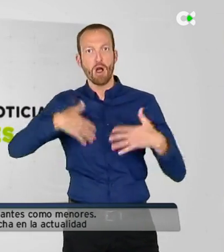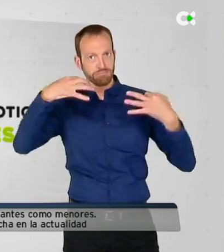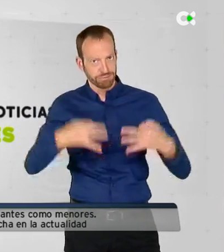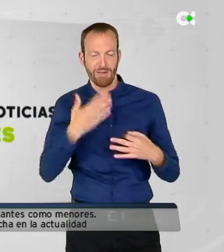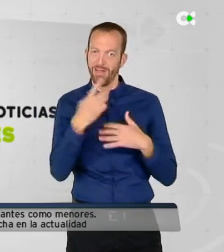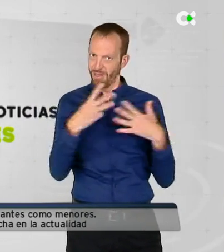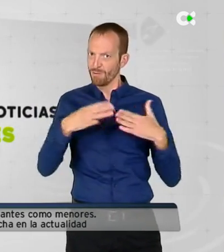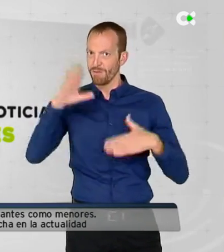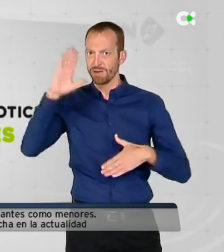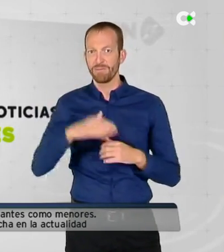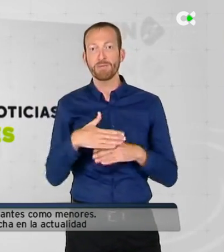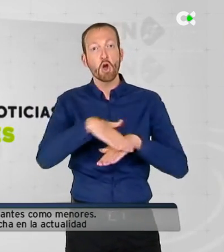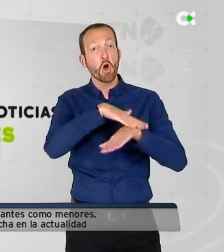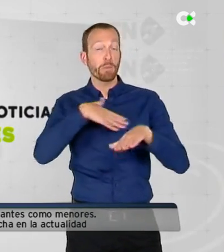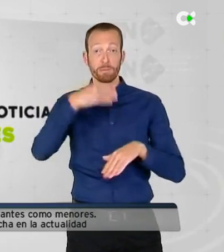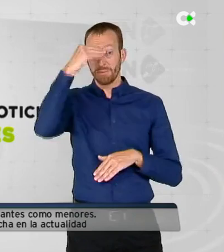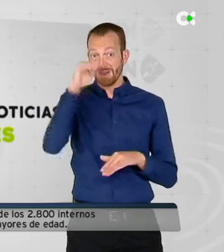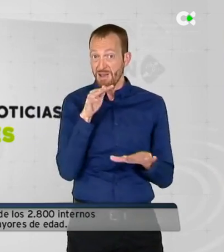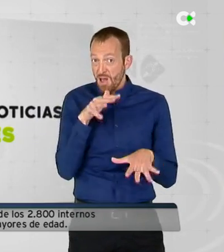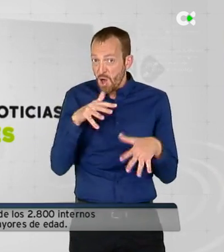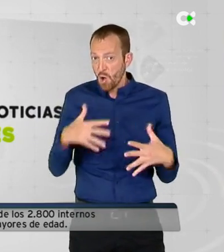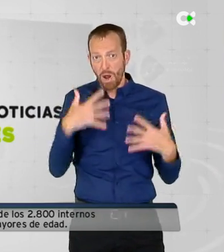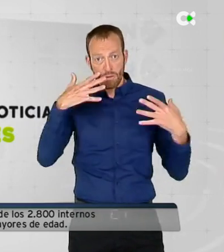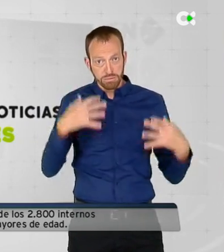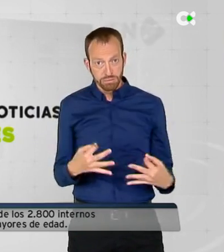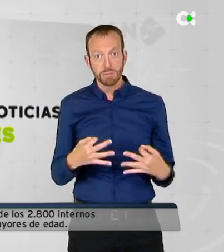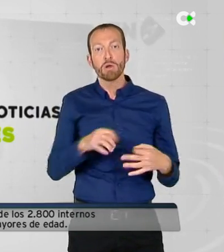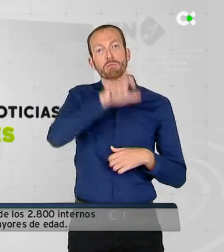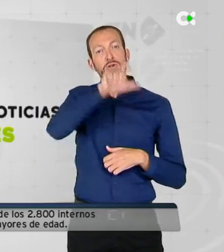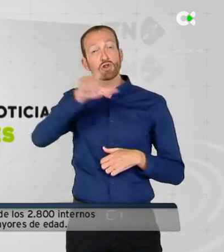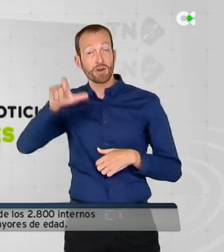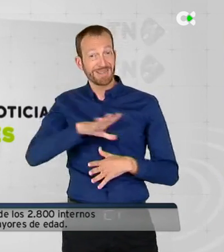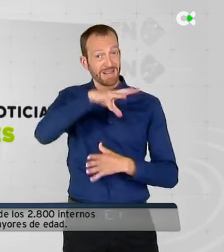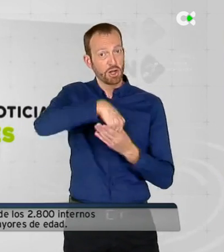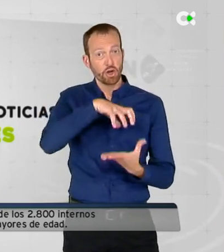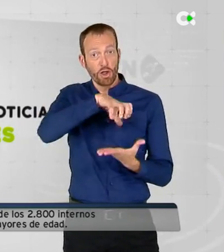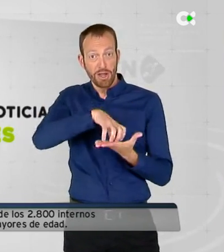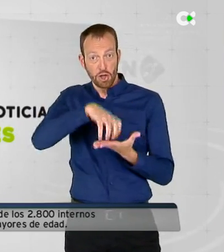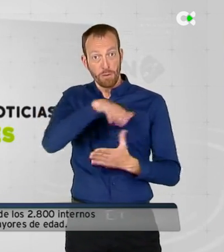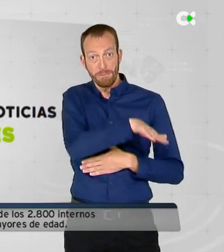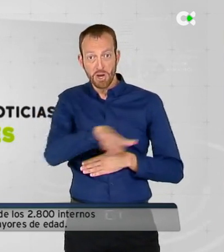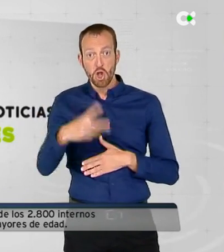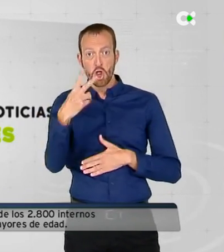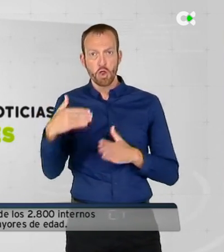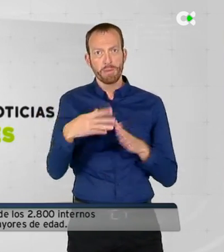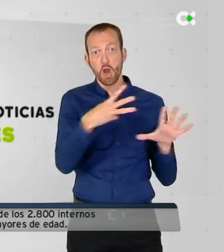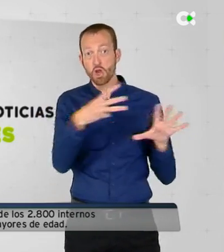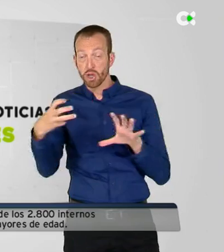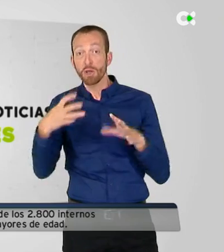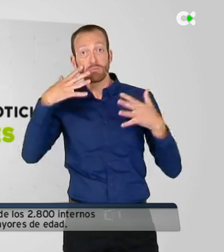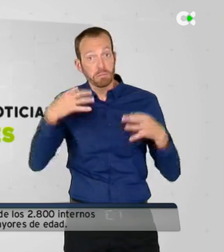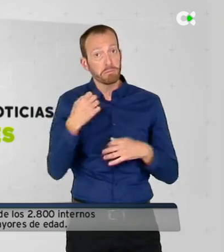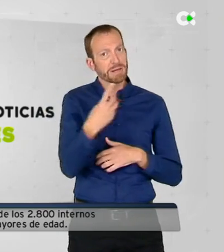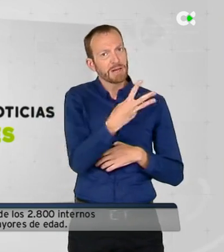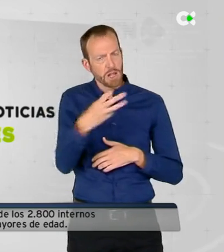menores. El gobierno sospecha en la actualidad que al menos 1.300 de los 2.800 internos podrían